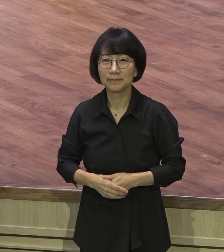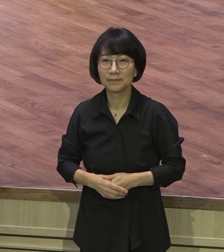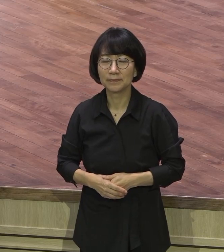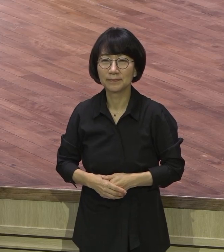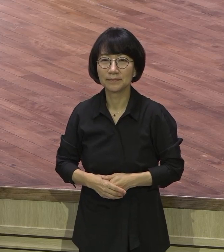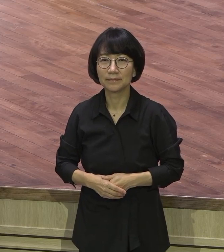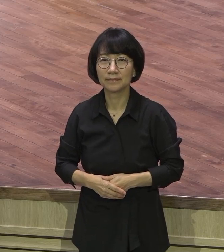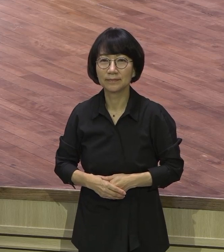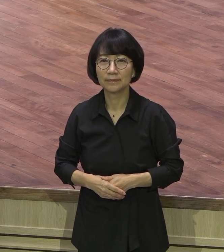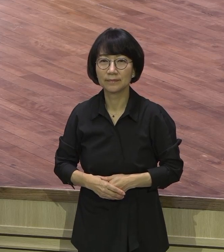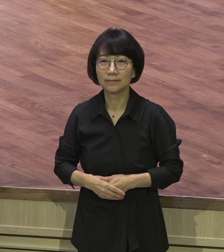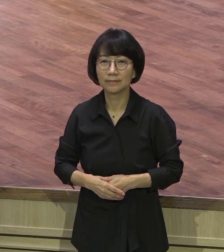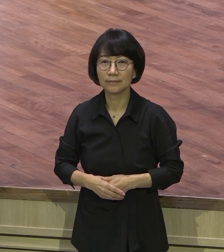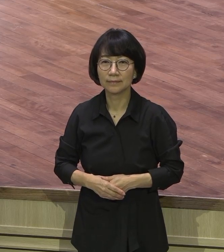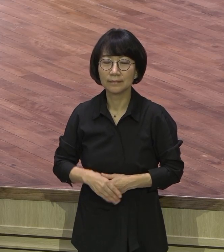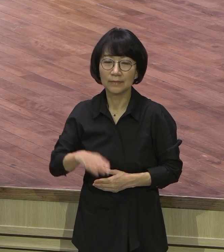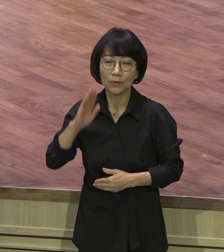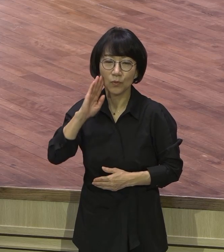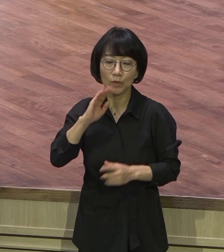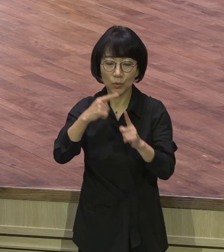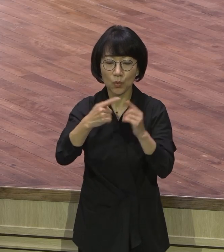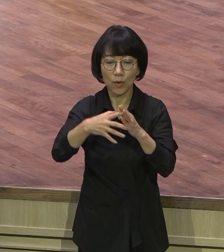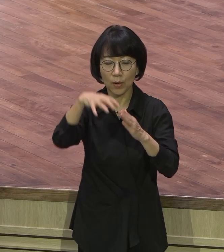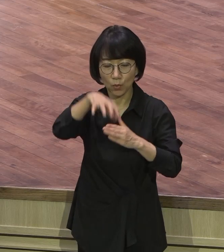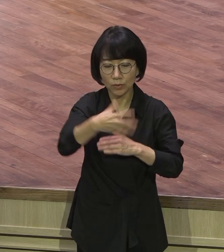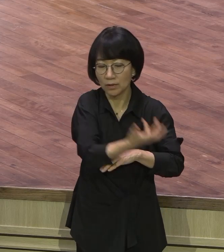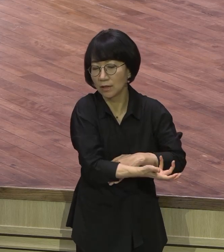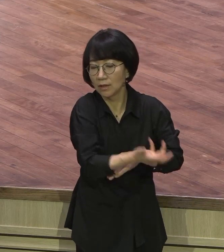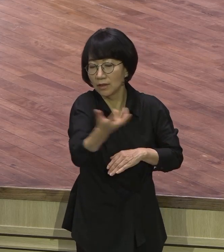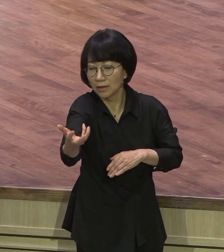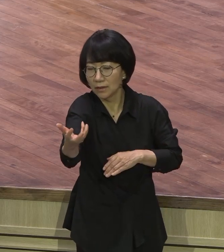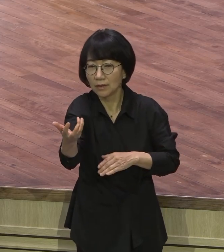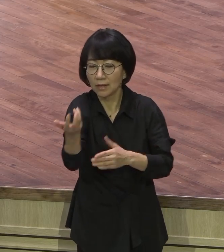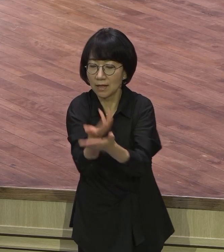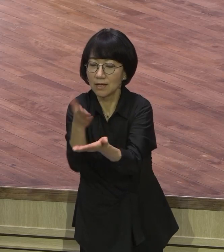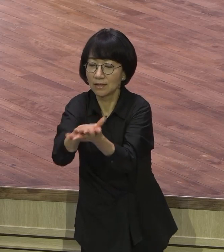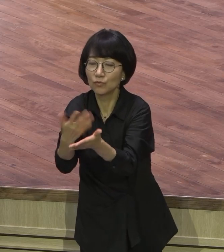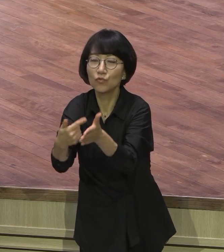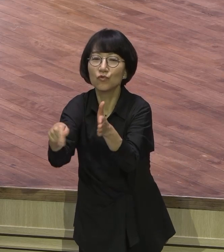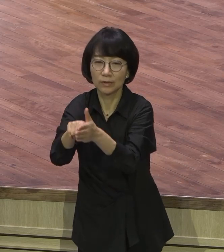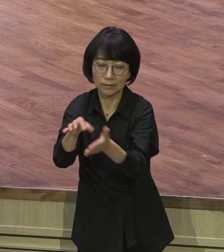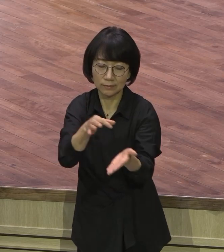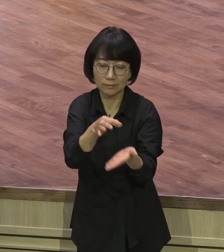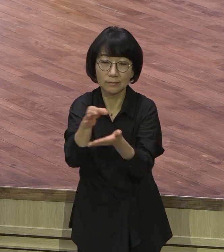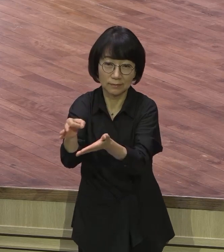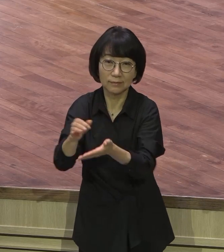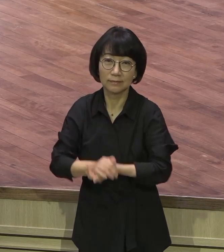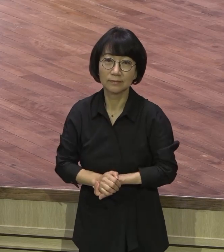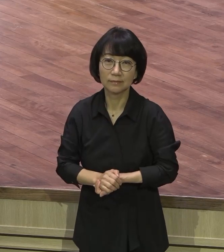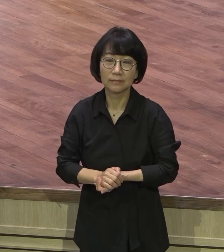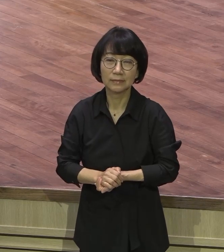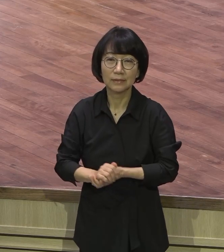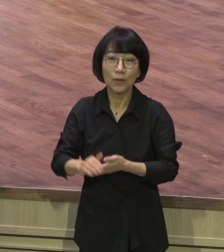전재산 농인교회 새로 옮기는데 그 수리 안 했어요 농인교회 좀 크게